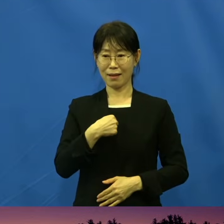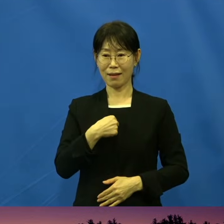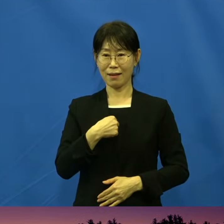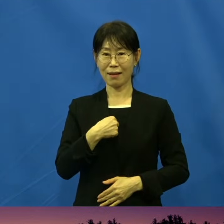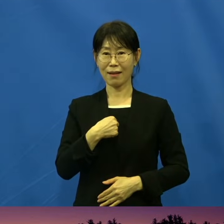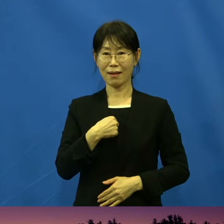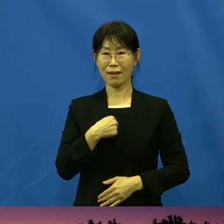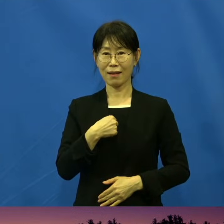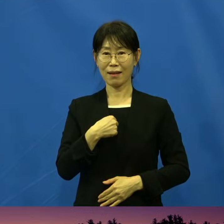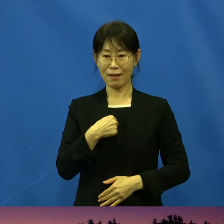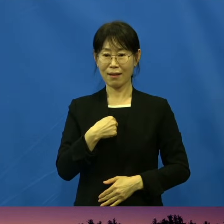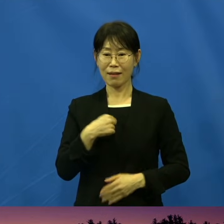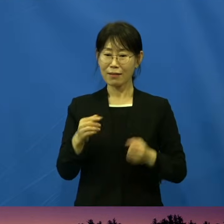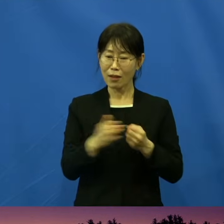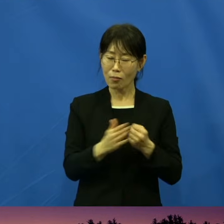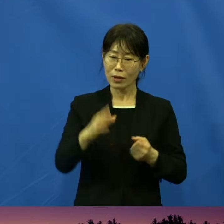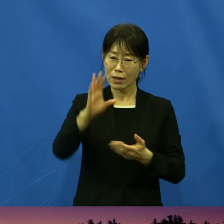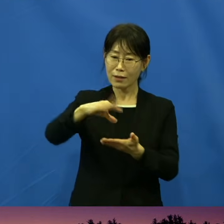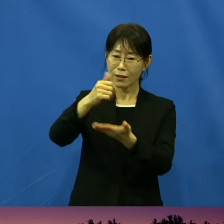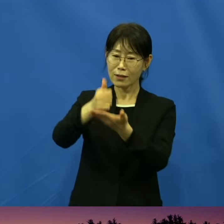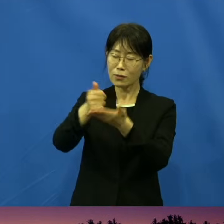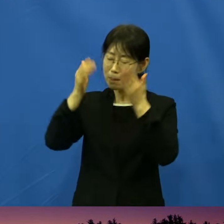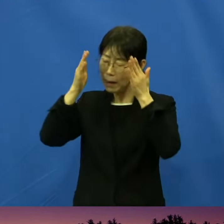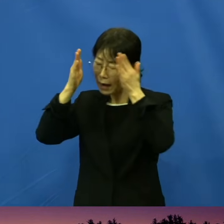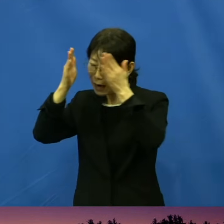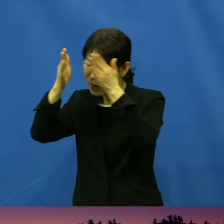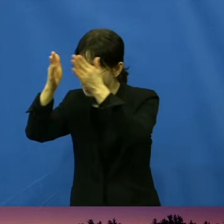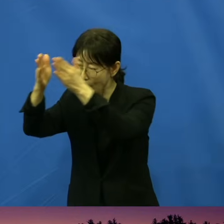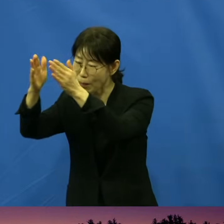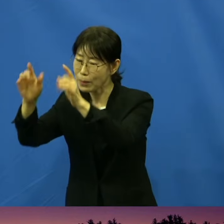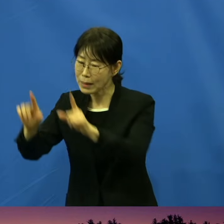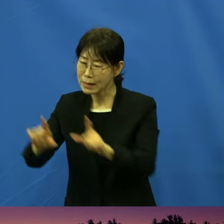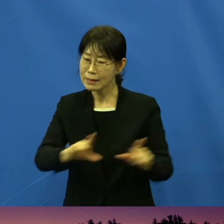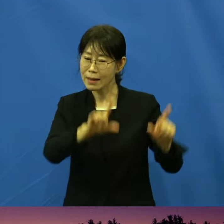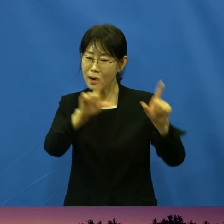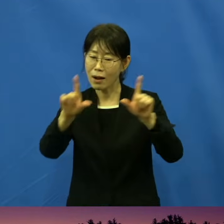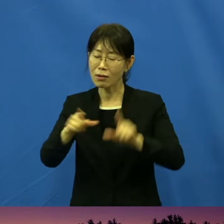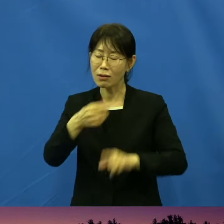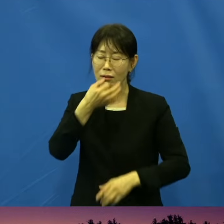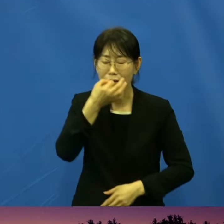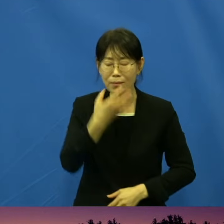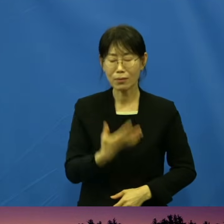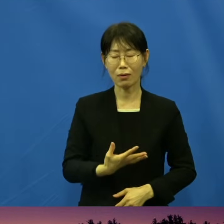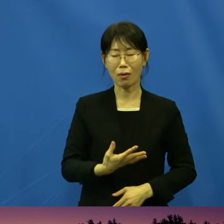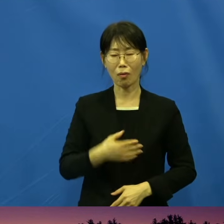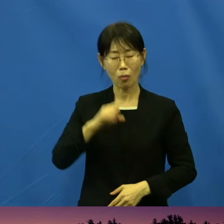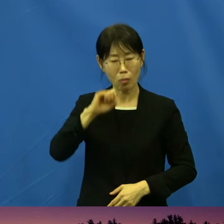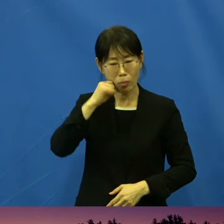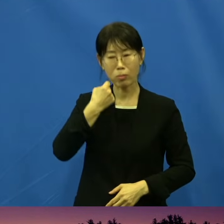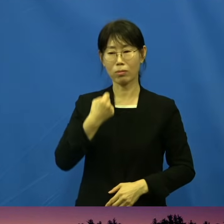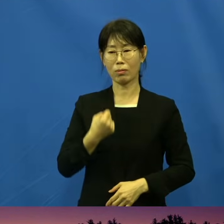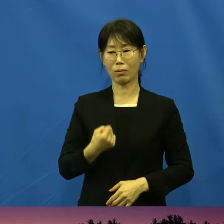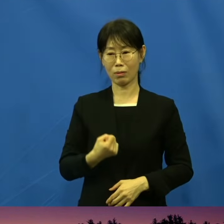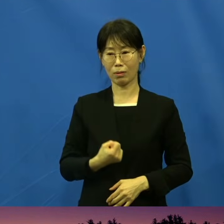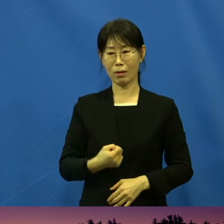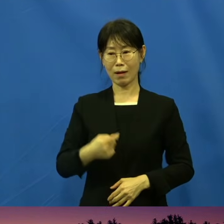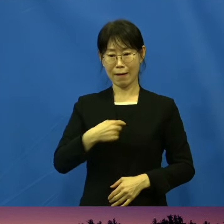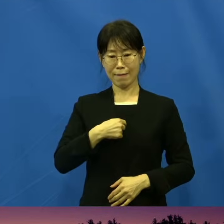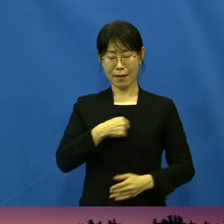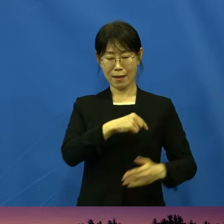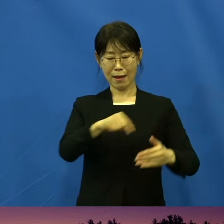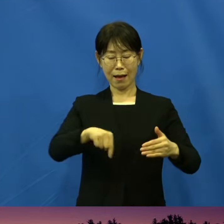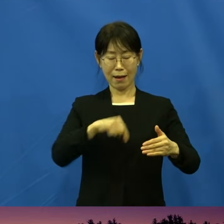우리는 그리스도 중심적으로 살아가는 그런 초점이 맞춰져 있지 않아요. 그래서 우리 안에는